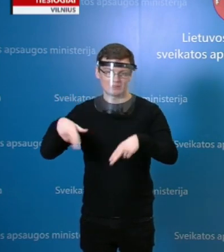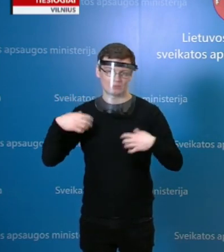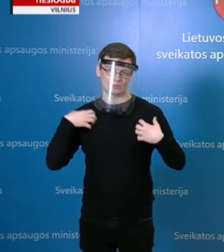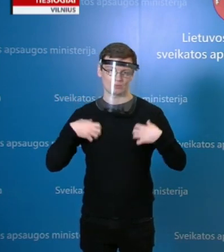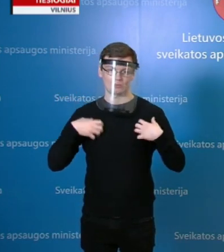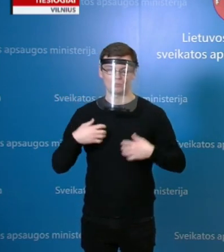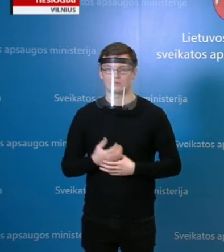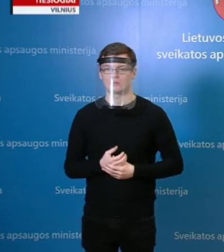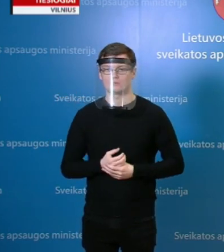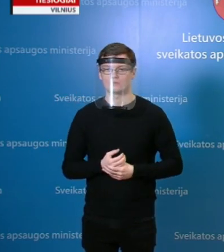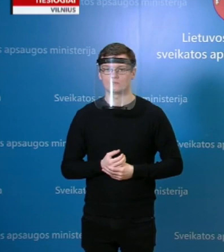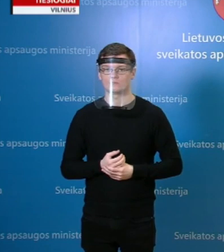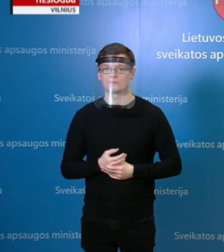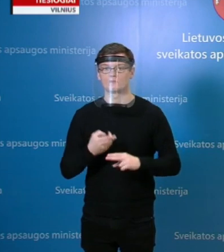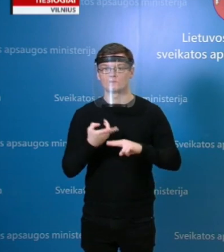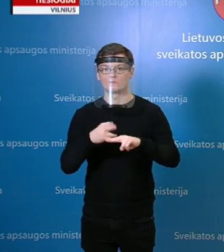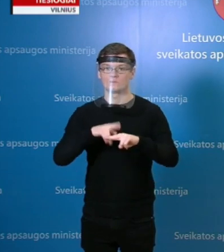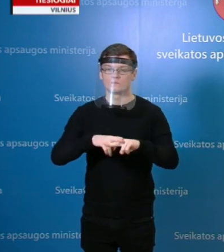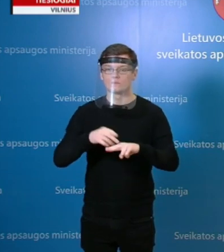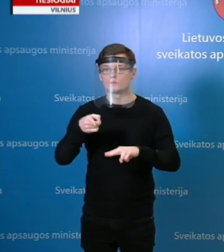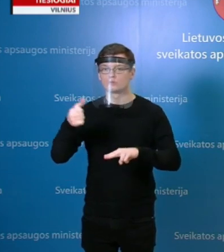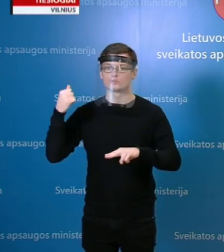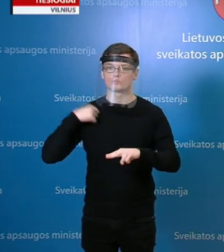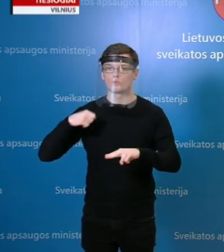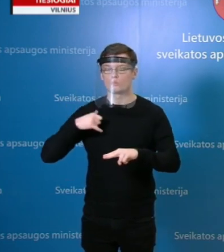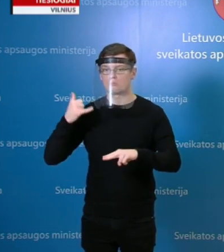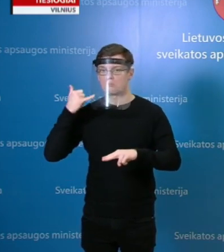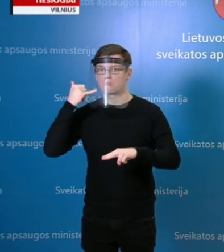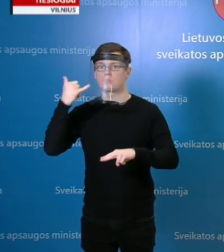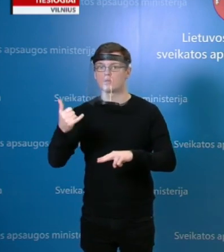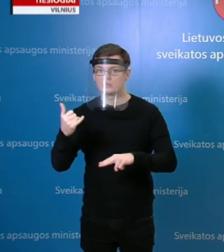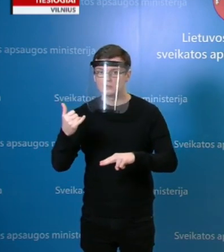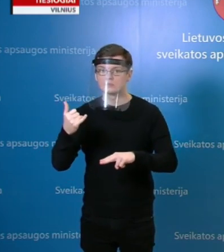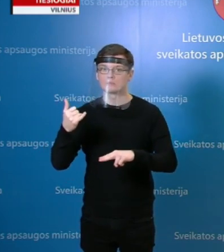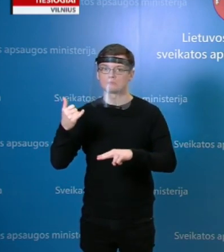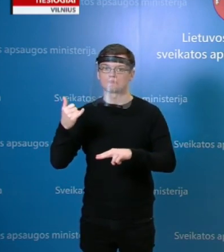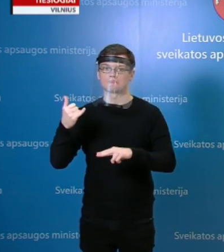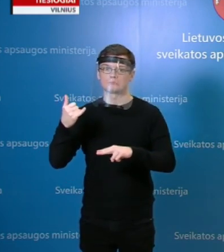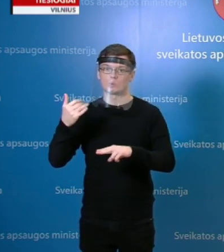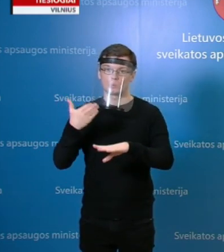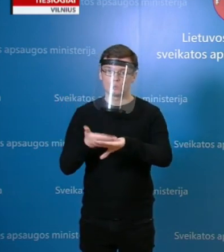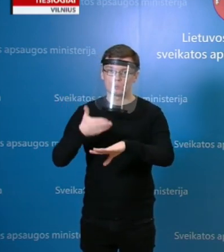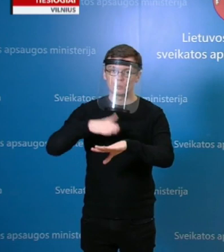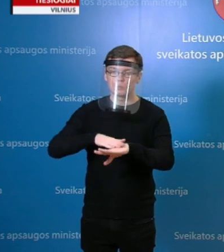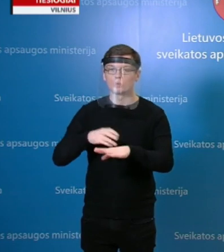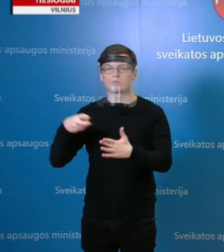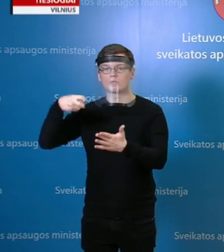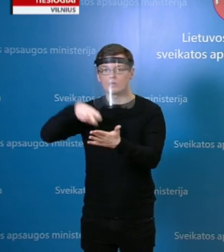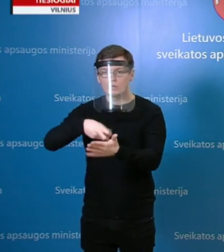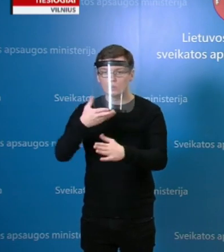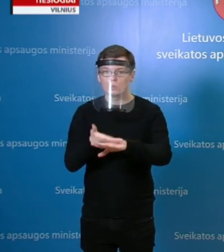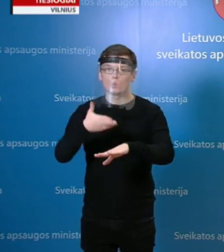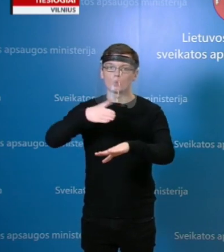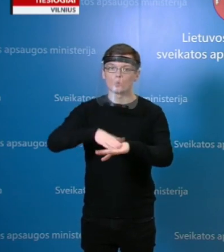jūs teisingai ir klausime yra paminėta, jiems sudėtinga yra prisiskambinti, sudėtinga yra užsiregistruoti tyrimui, kuris jiems yra